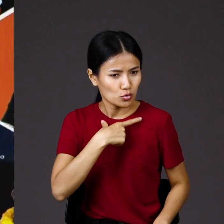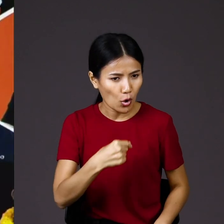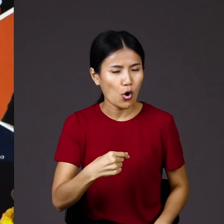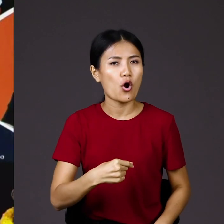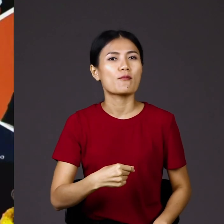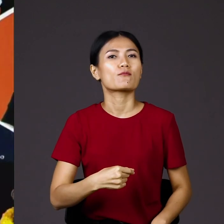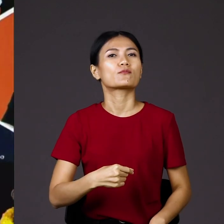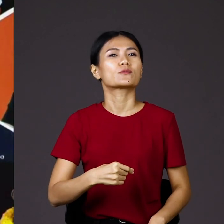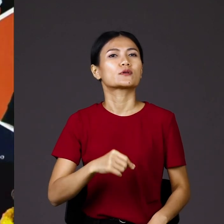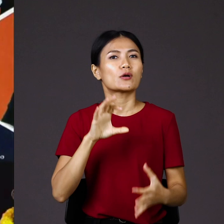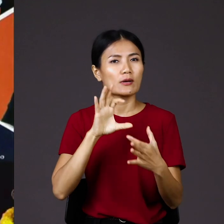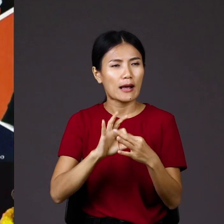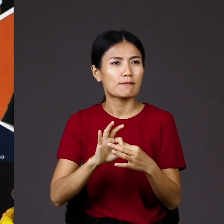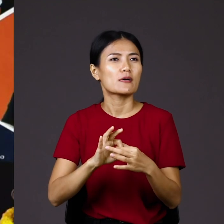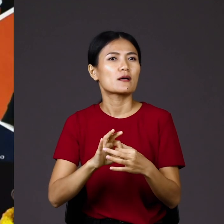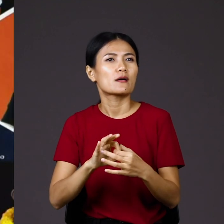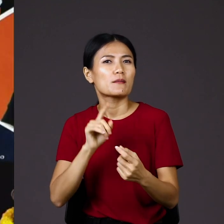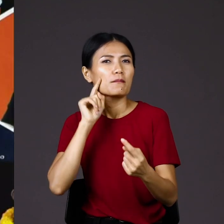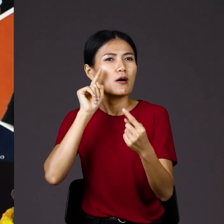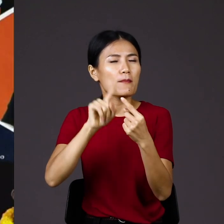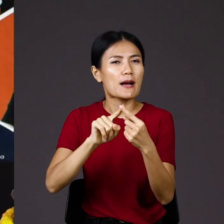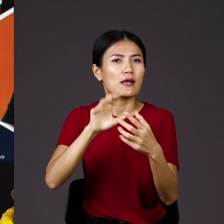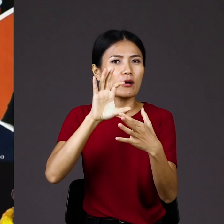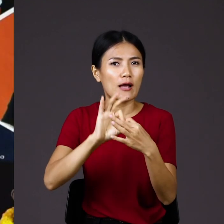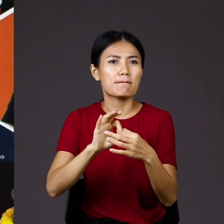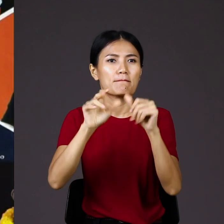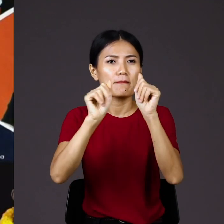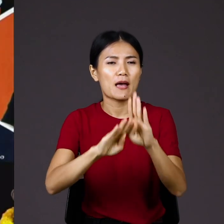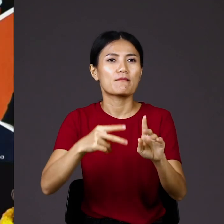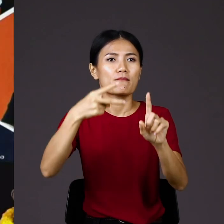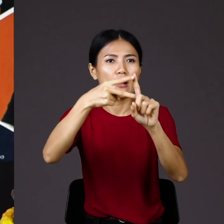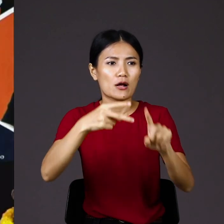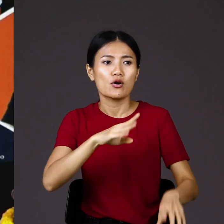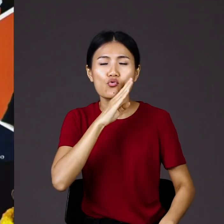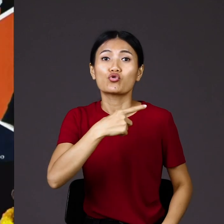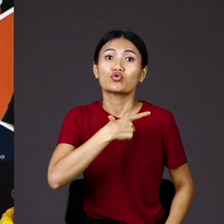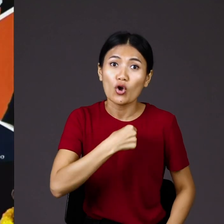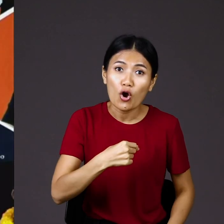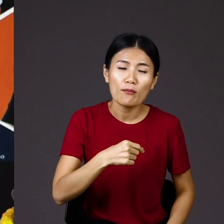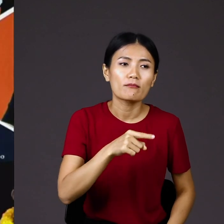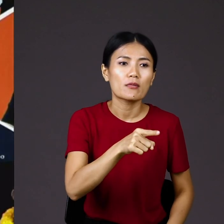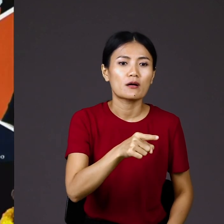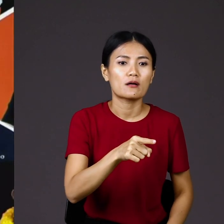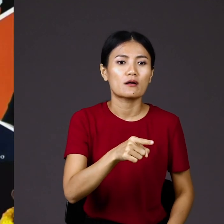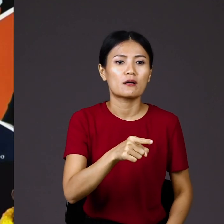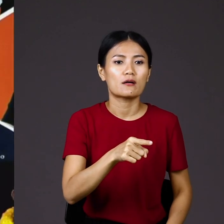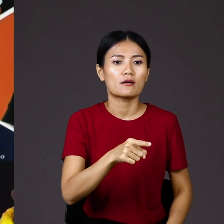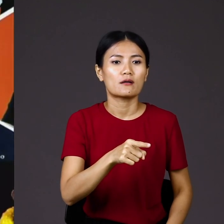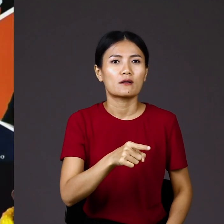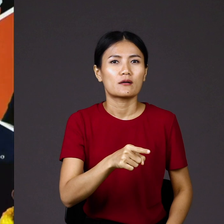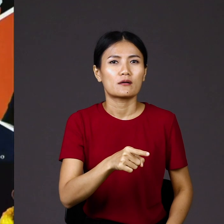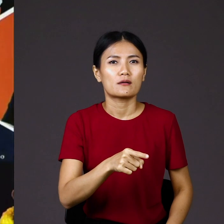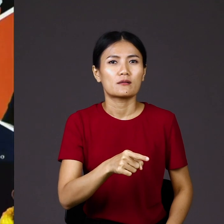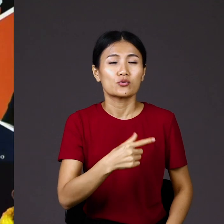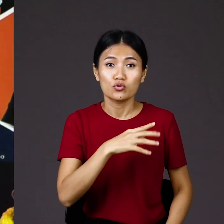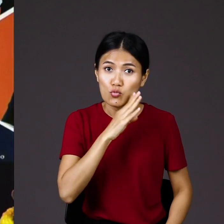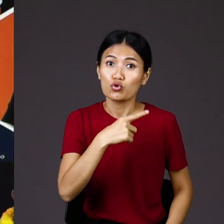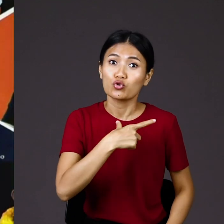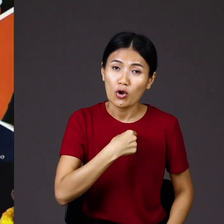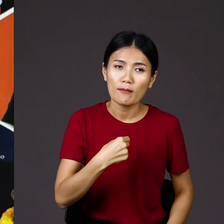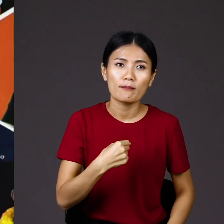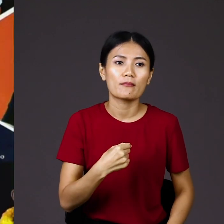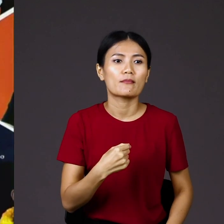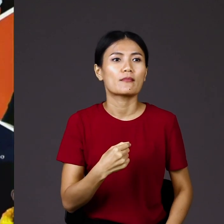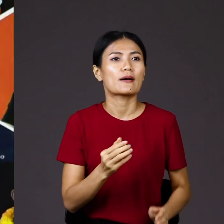แบบแนวทางแบบอนาคตใหม่อยู่ถ้าพี่น้องอึดอัดทนไม่ไหวกับพวกที่มาก่อกวนเวลาเราหาเสียงพี่น้อง